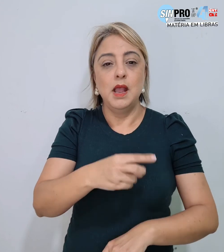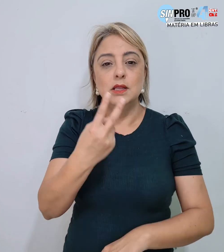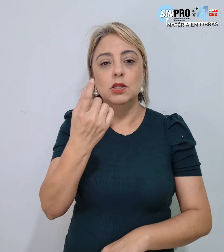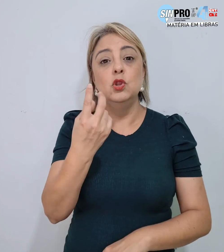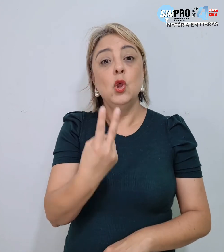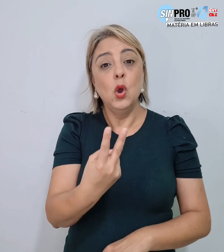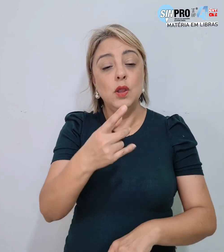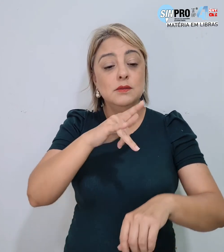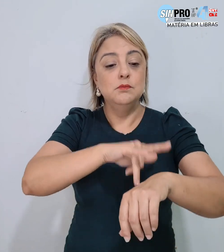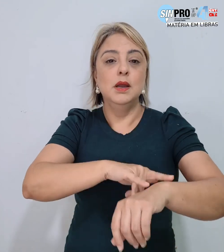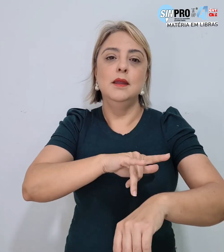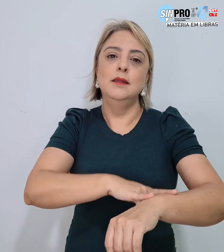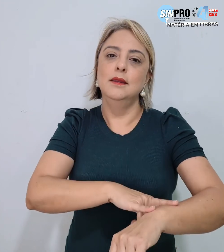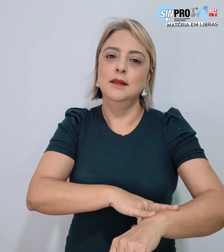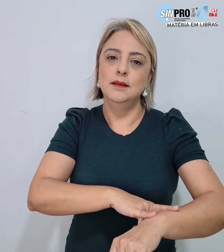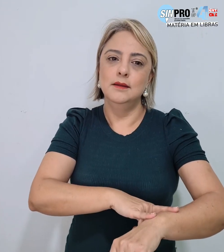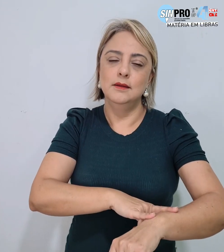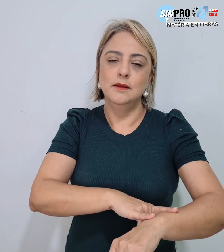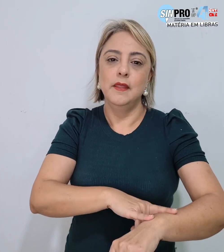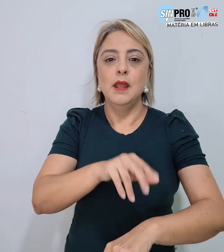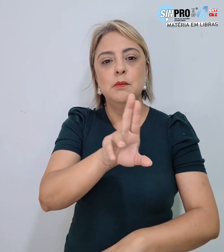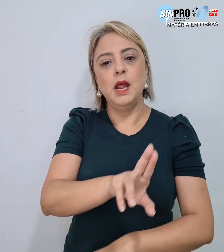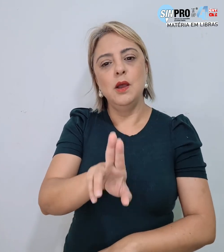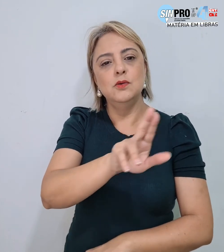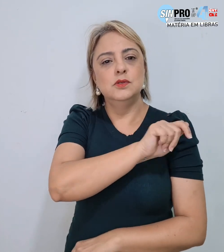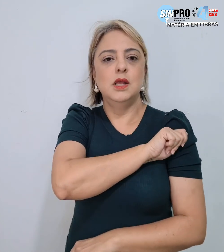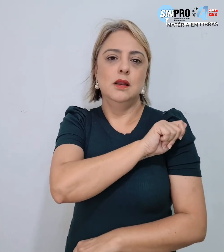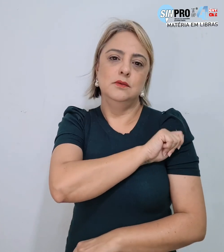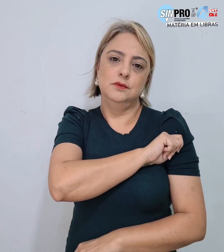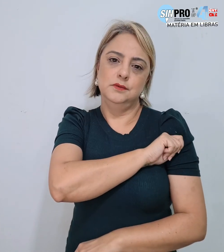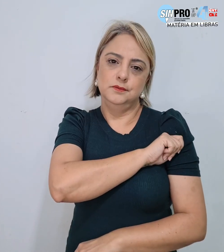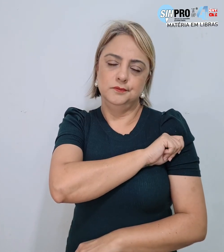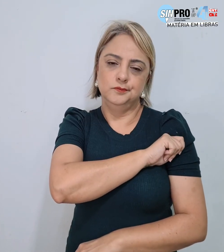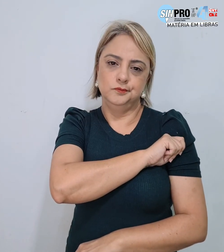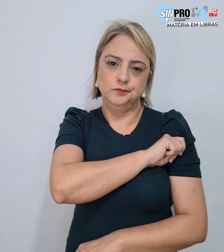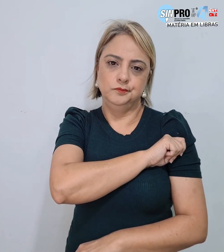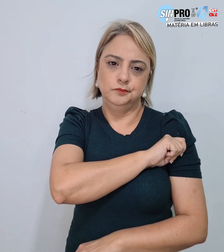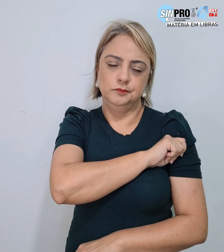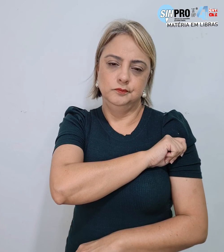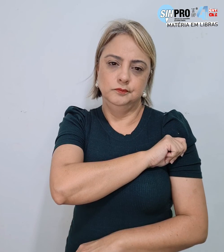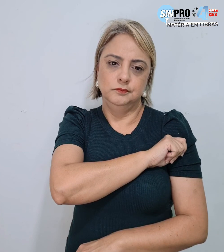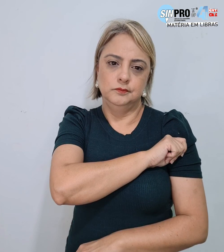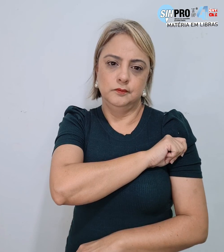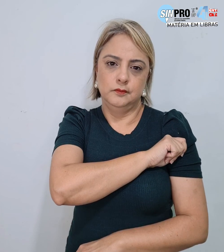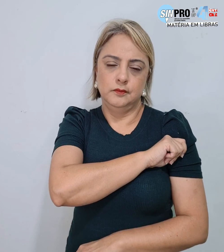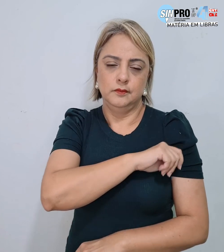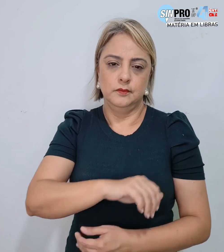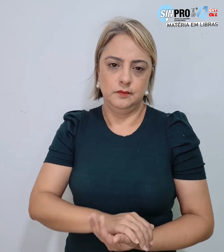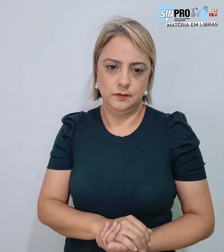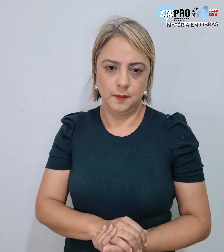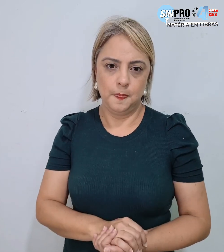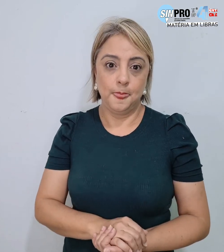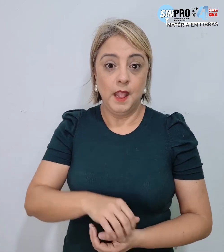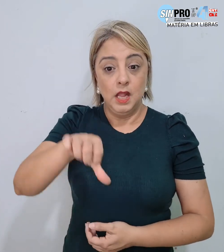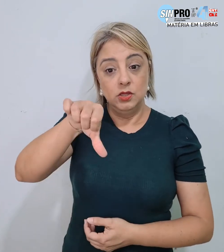sanitários e para uso dos Estudantes o ou seja